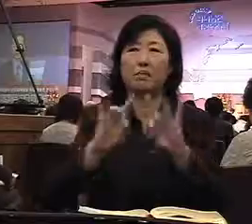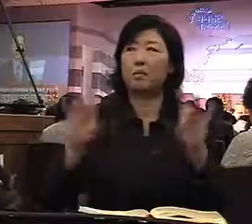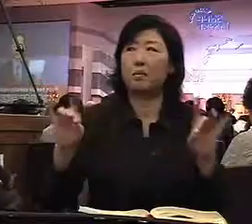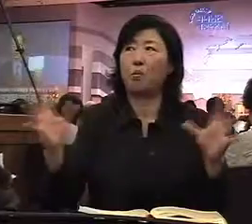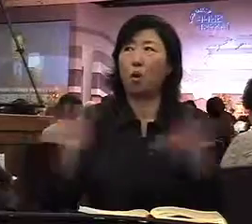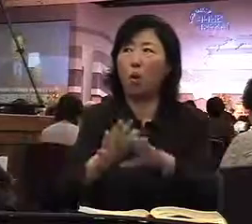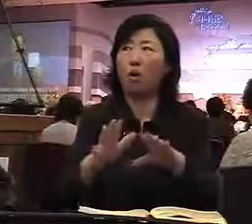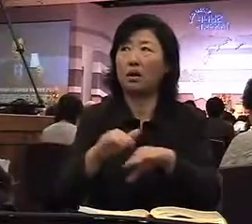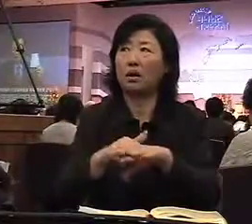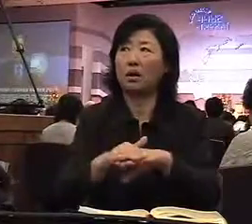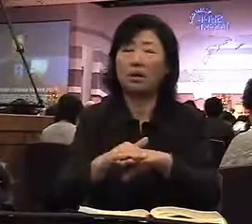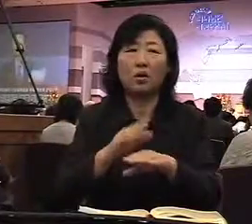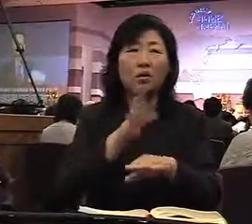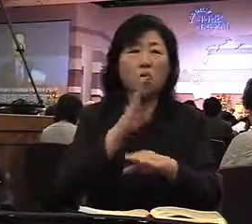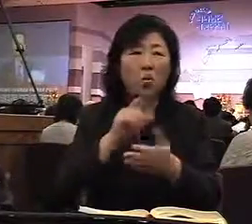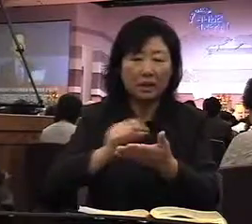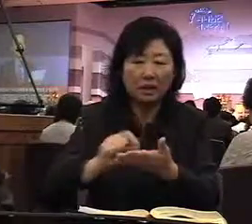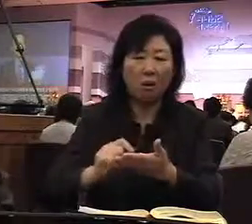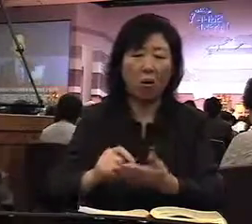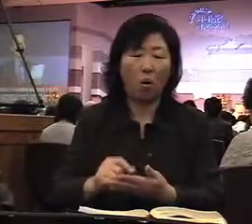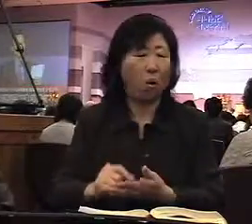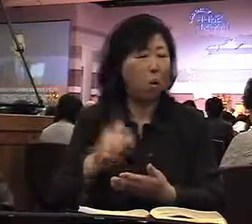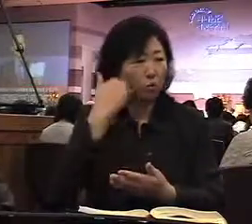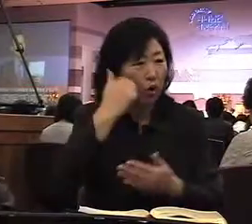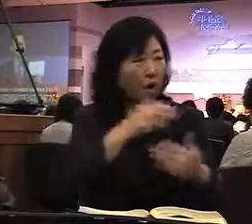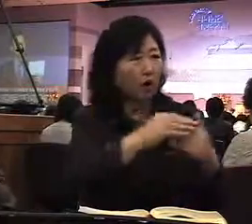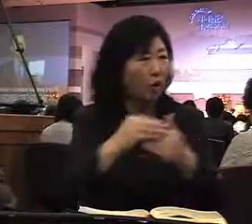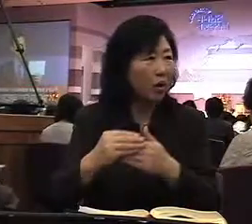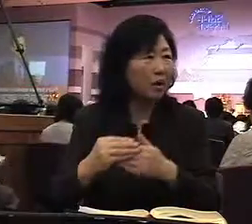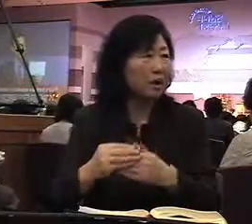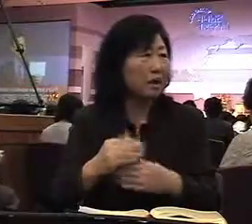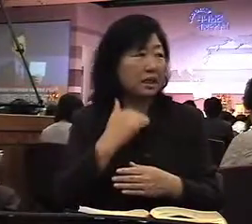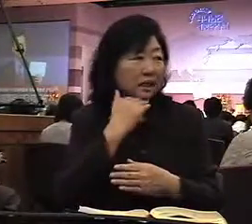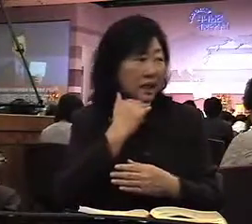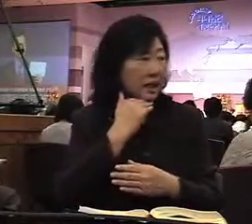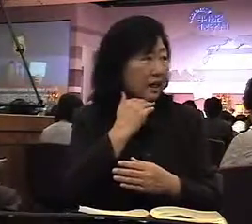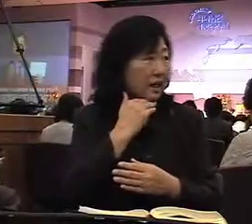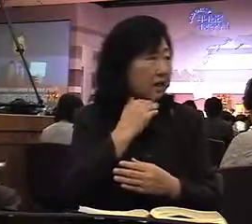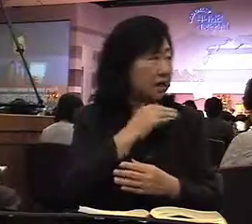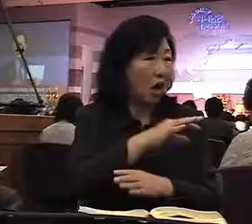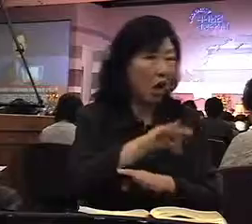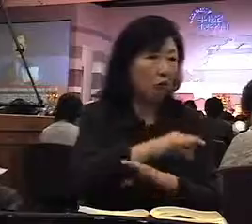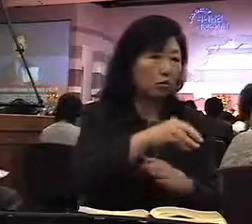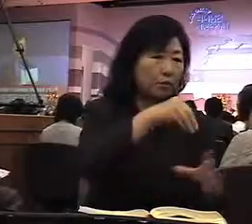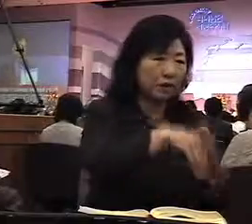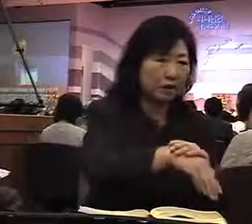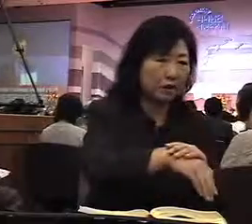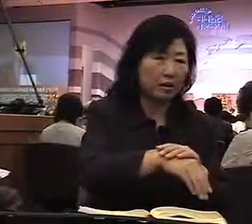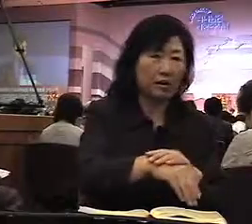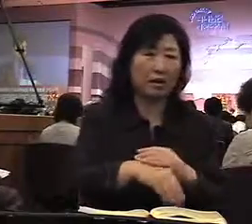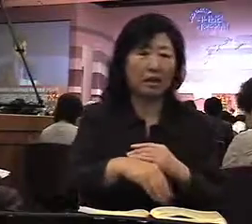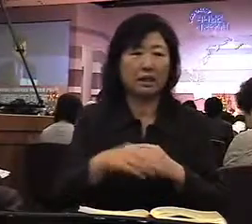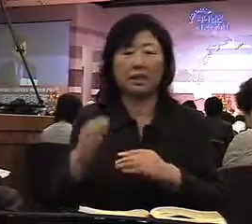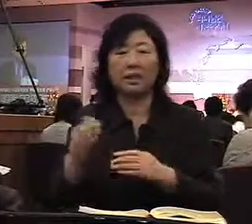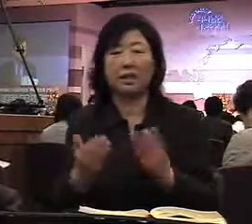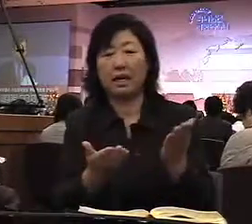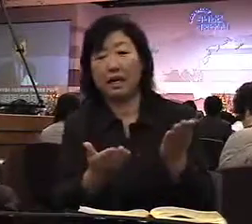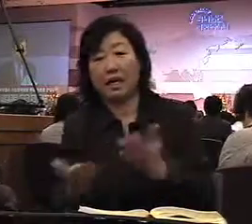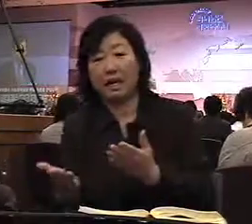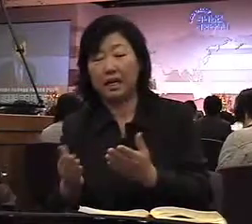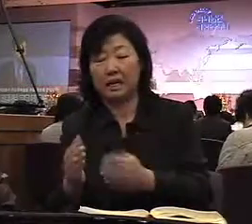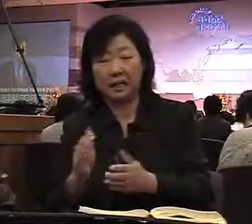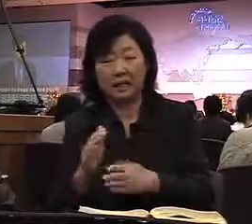그래서 여러분 꼭 쓰시고 이따 헌금 주머니에 넣어주시던가 아니면 나가시면서 안내 데스크에